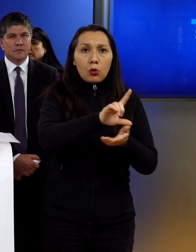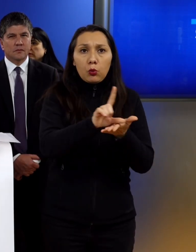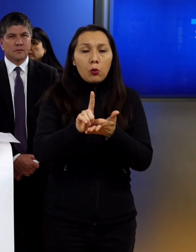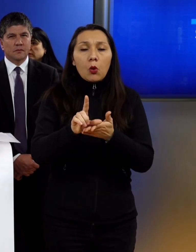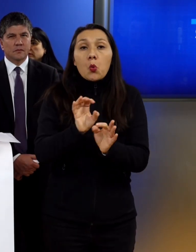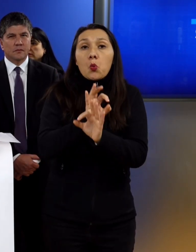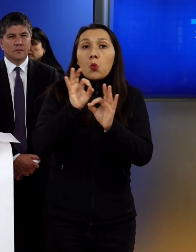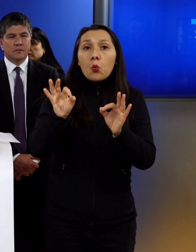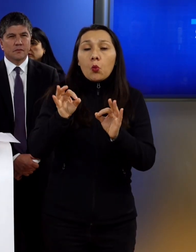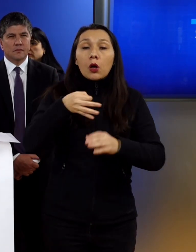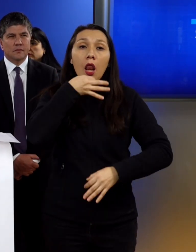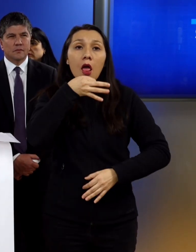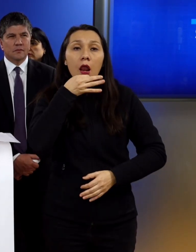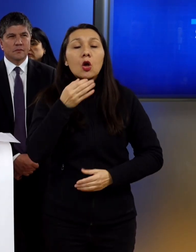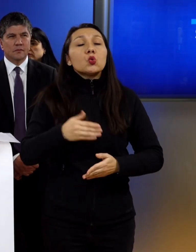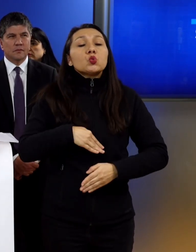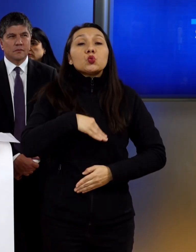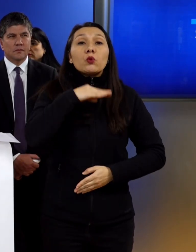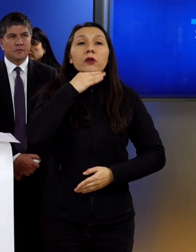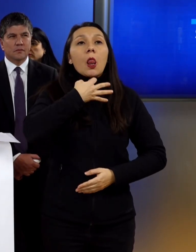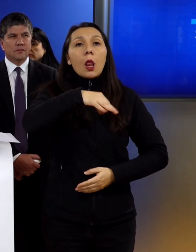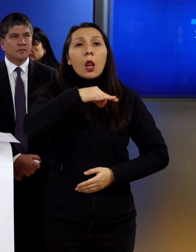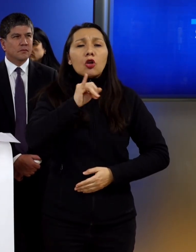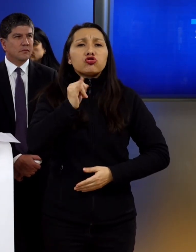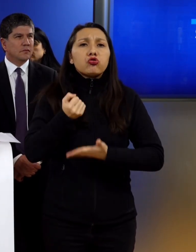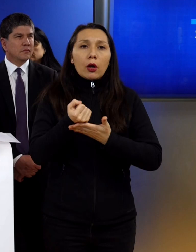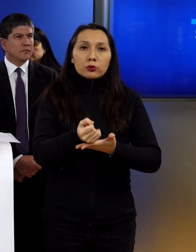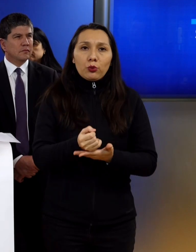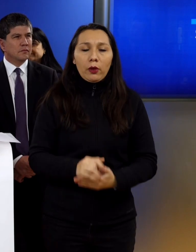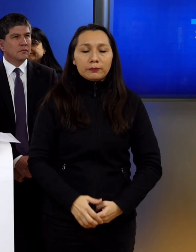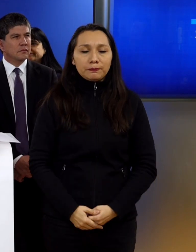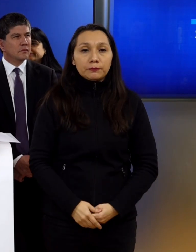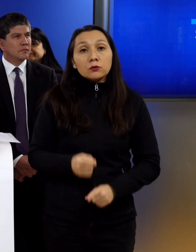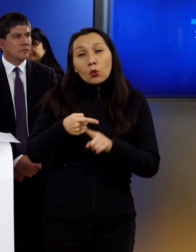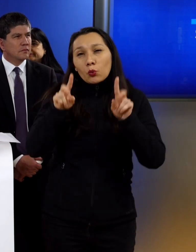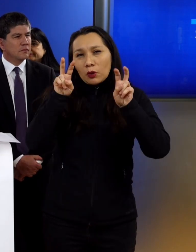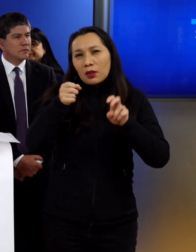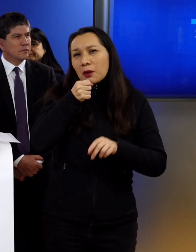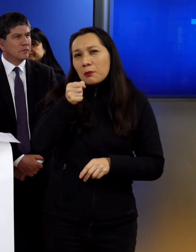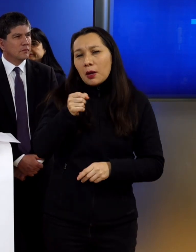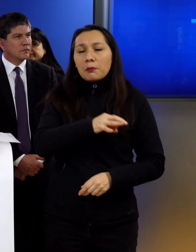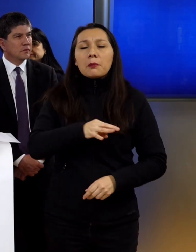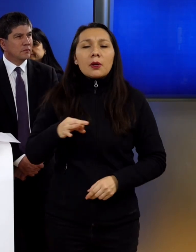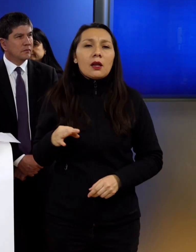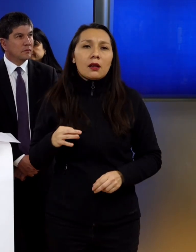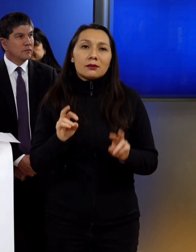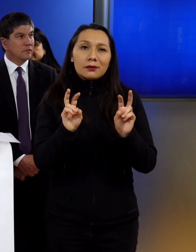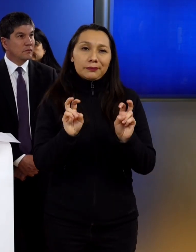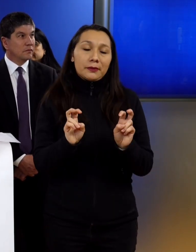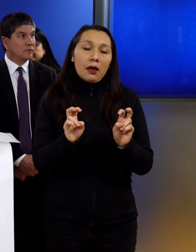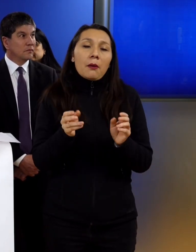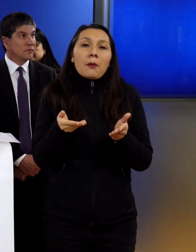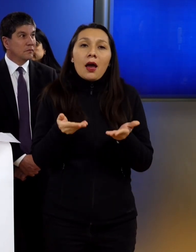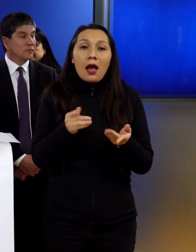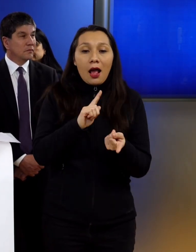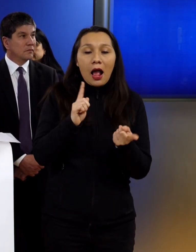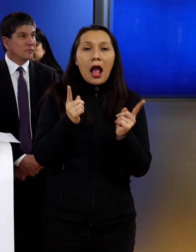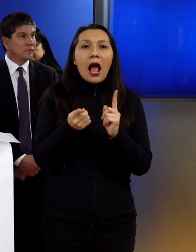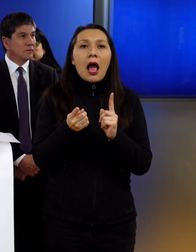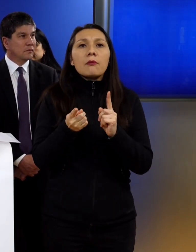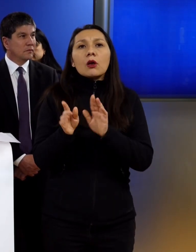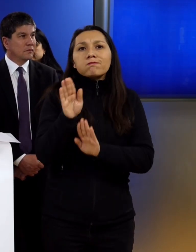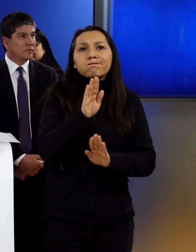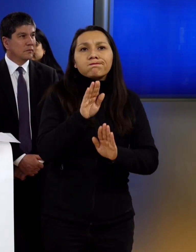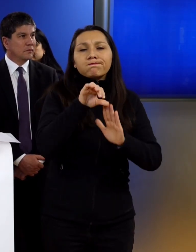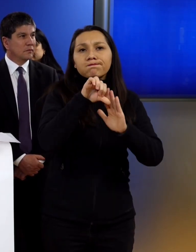han parecido las declaraciones como prueba suficiente de esa colaboración. En otro tema, ministra, respecto a este cambio de medida